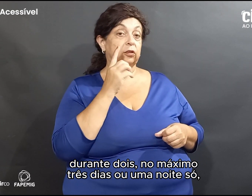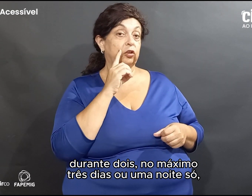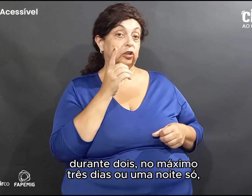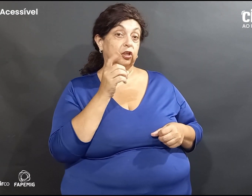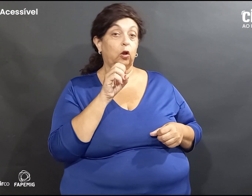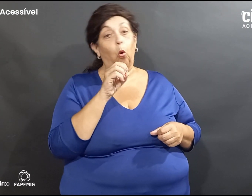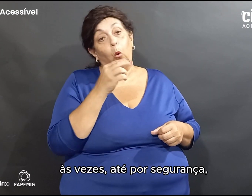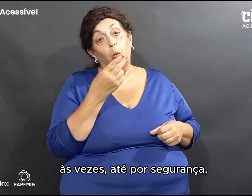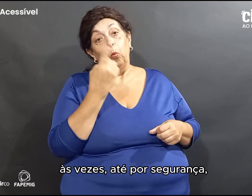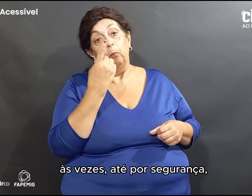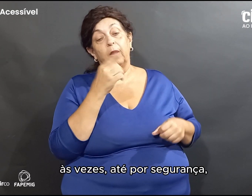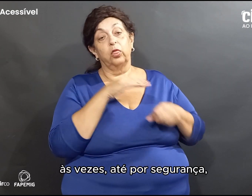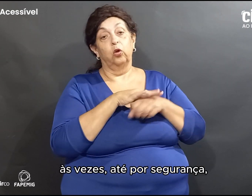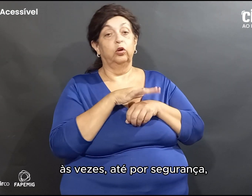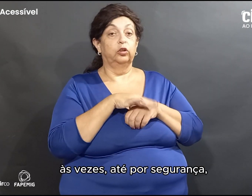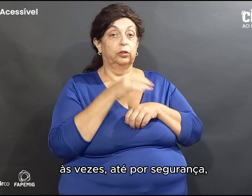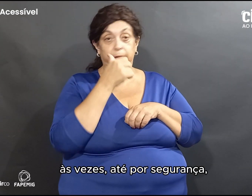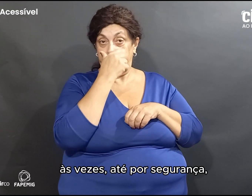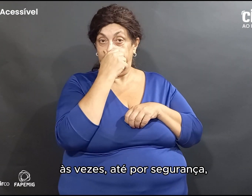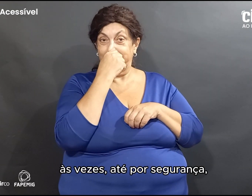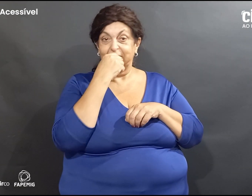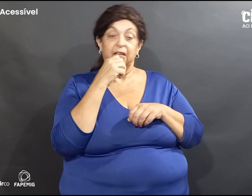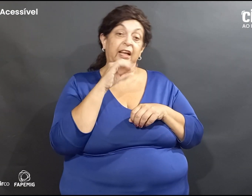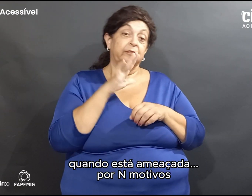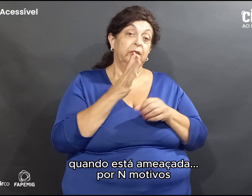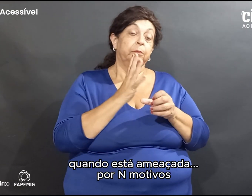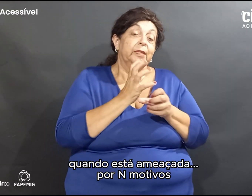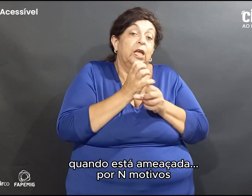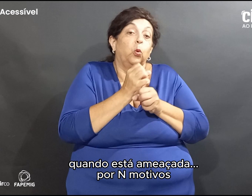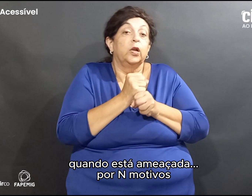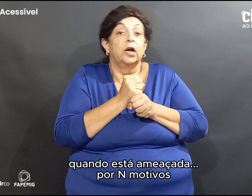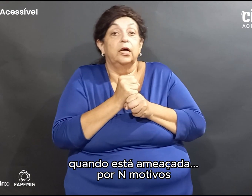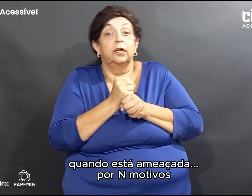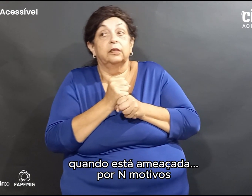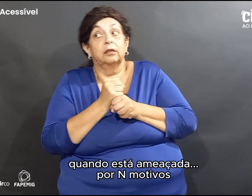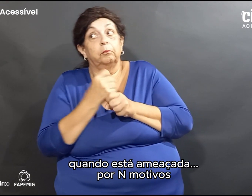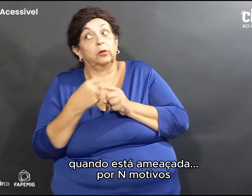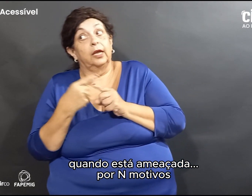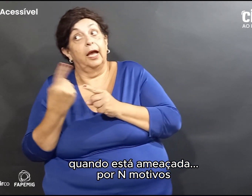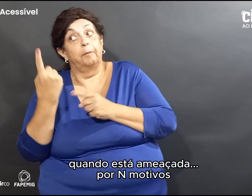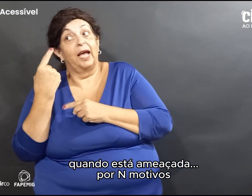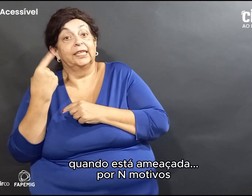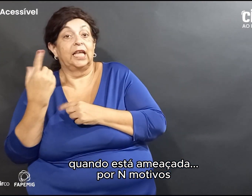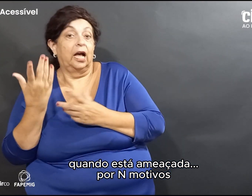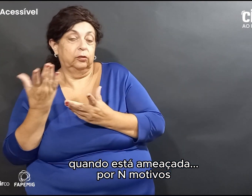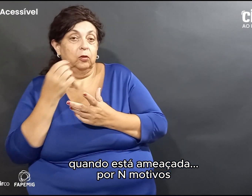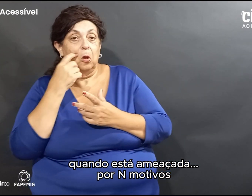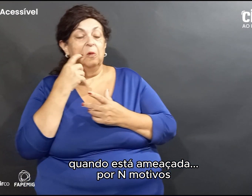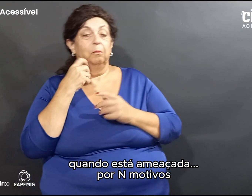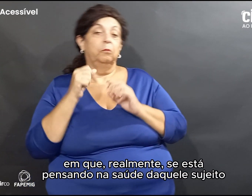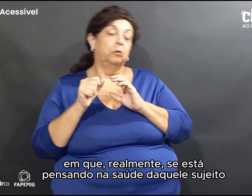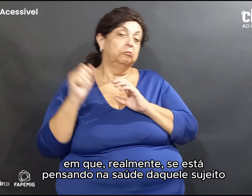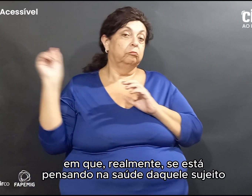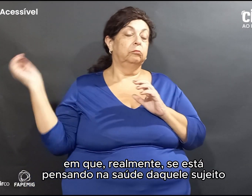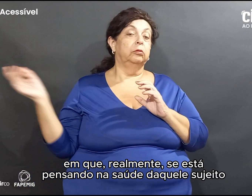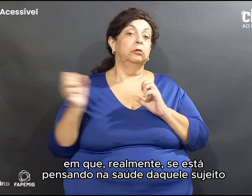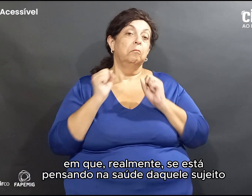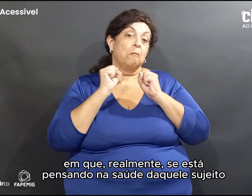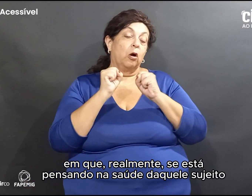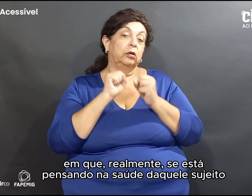só, às vezes até por segurança, quando está ameaçado, por N motivos, né, em que realmente se tá